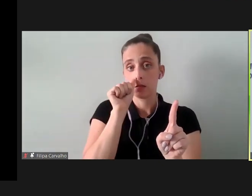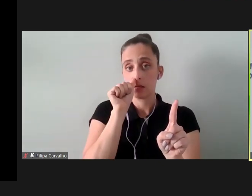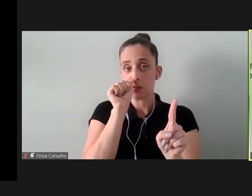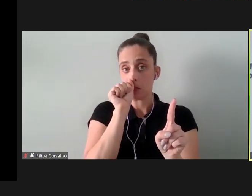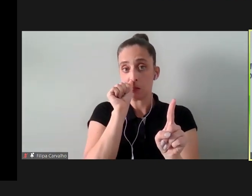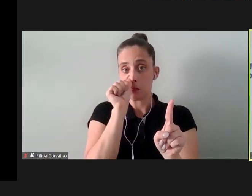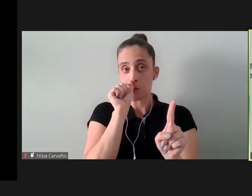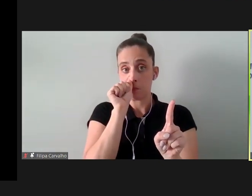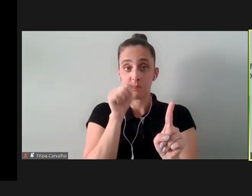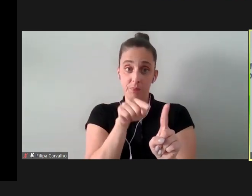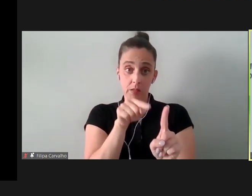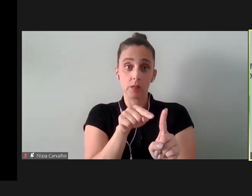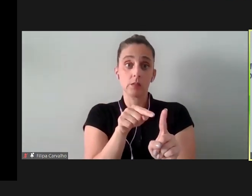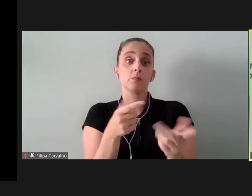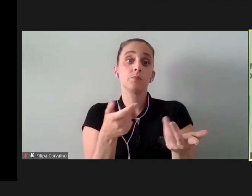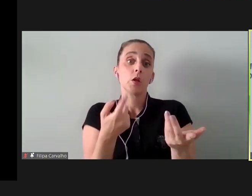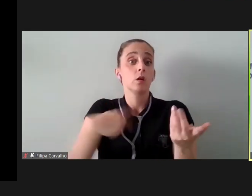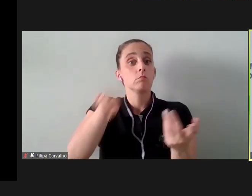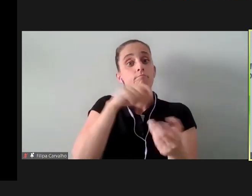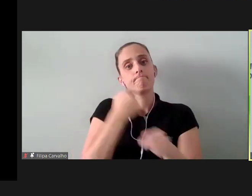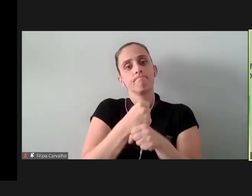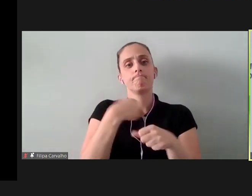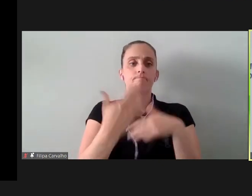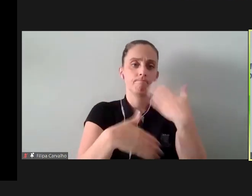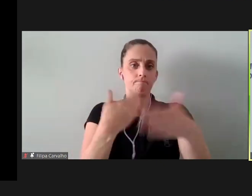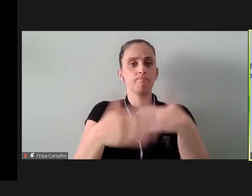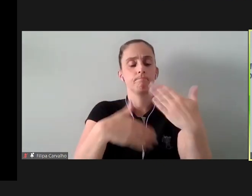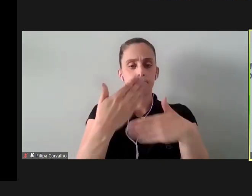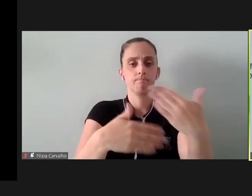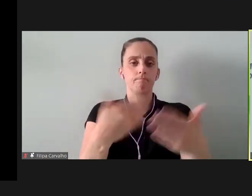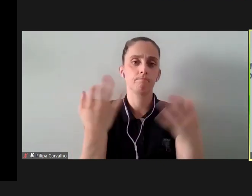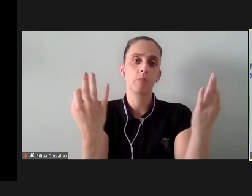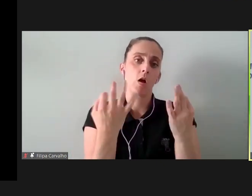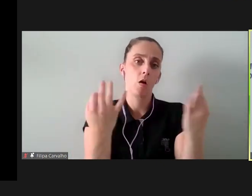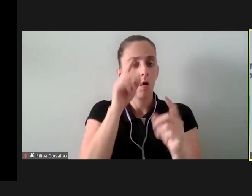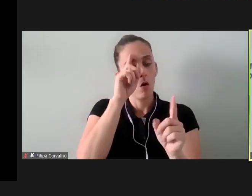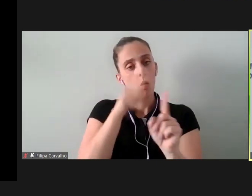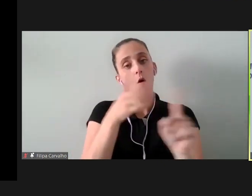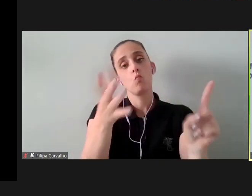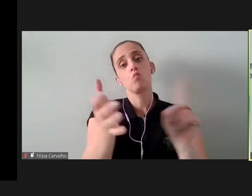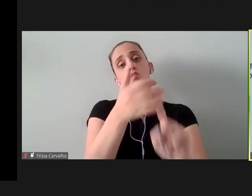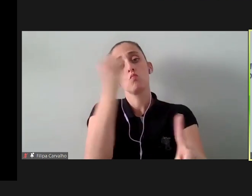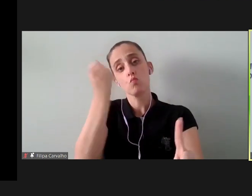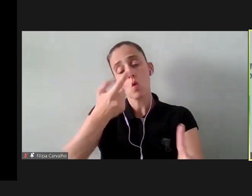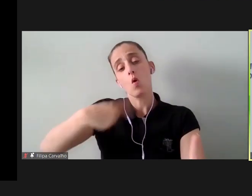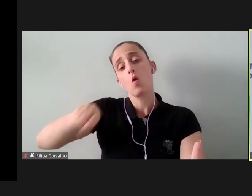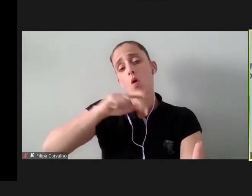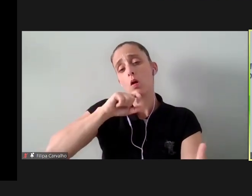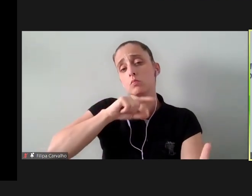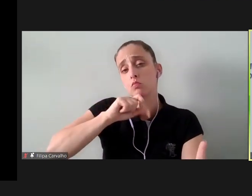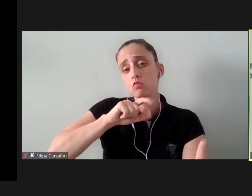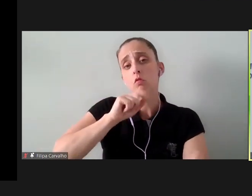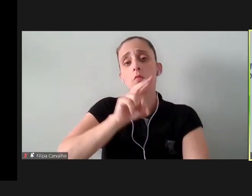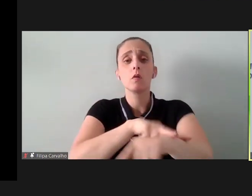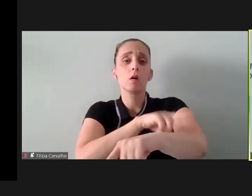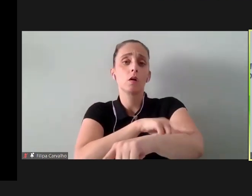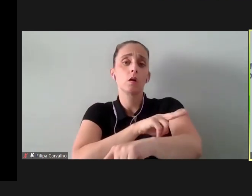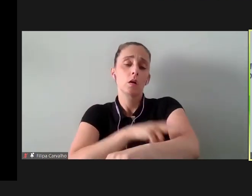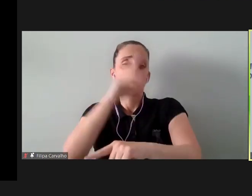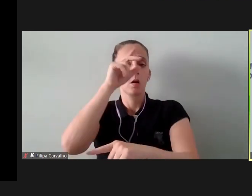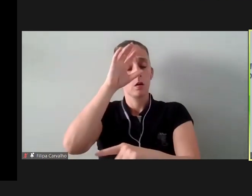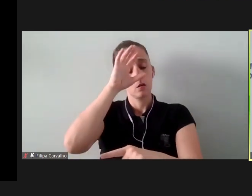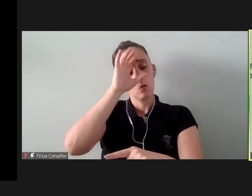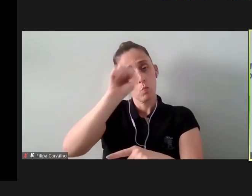e estamos a trabalhar para conseguir concretizar e para que possamos ter uma administração pública